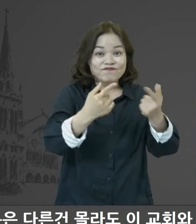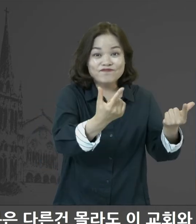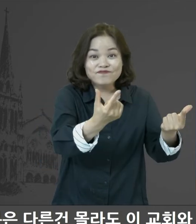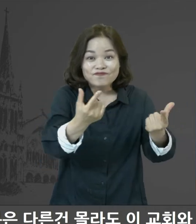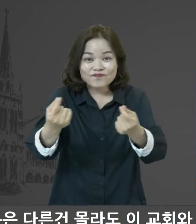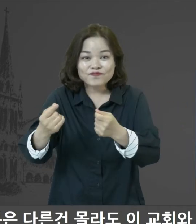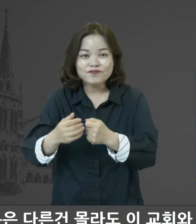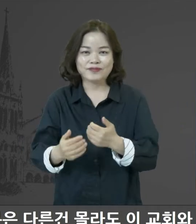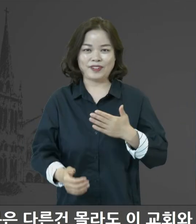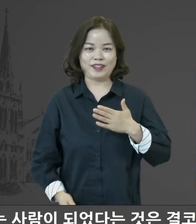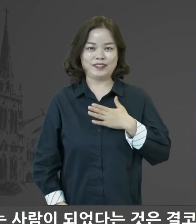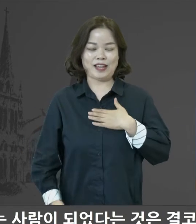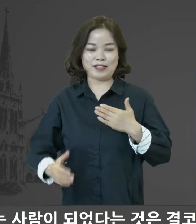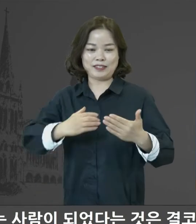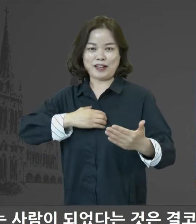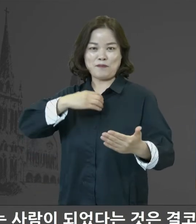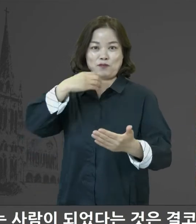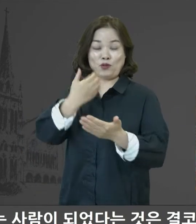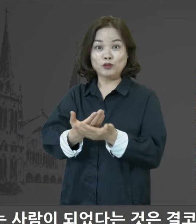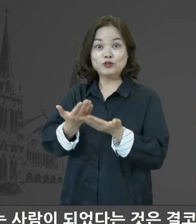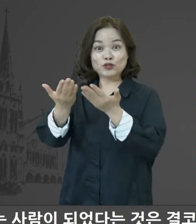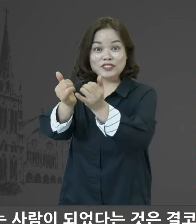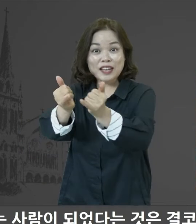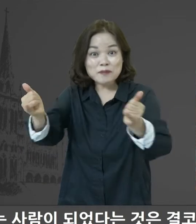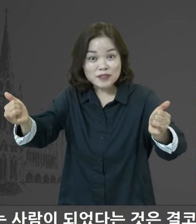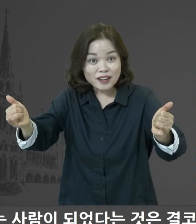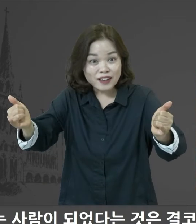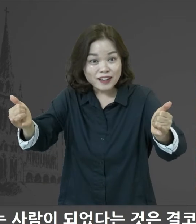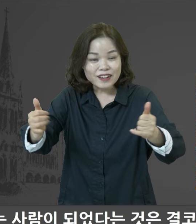하시겠습니까? 나는 감동을 주는 사람이다.